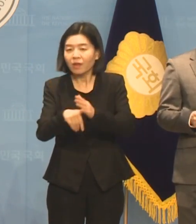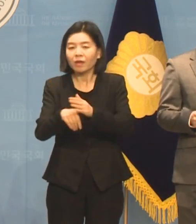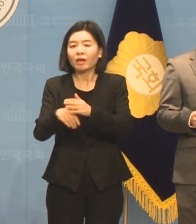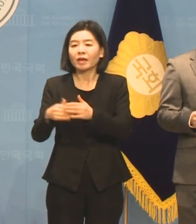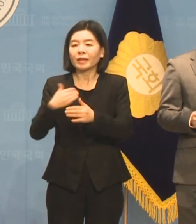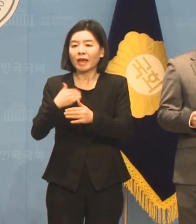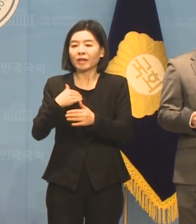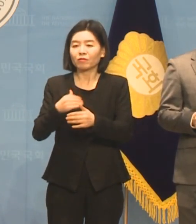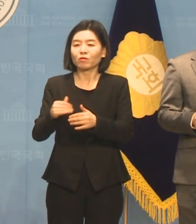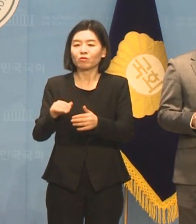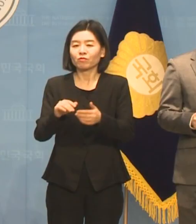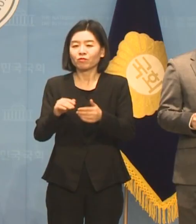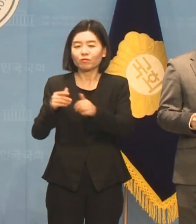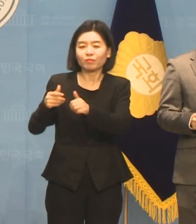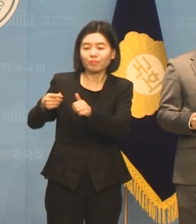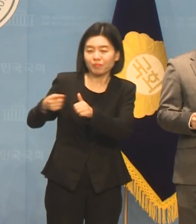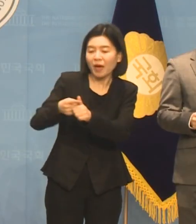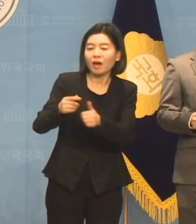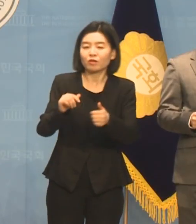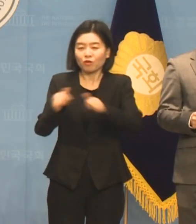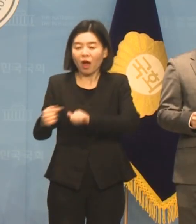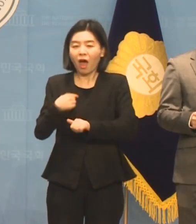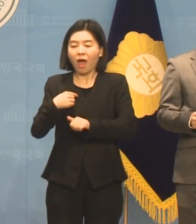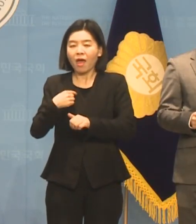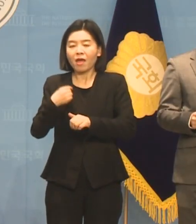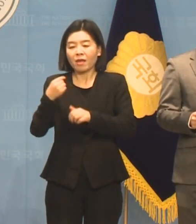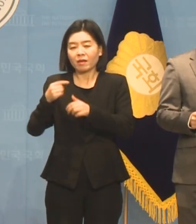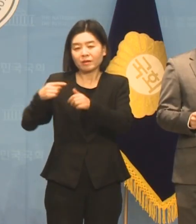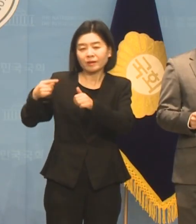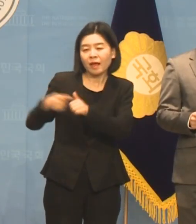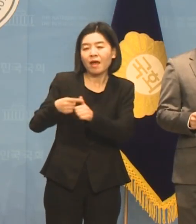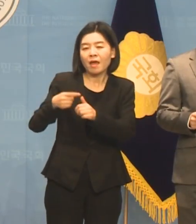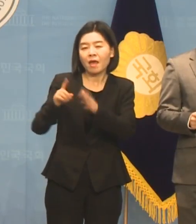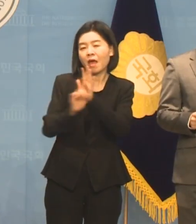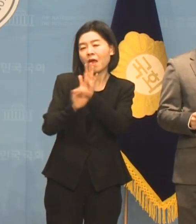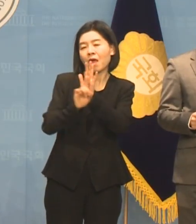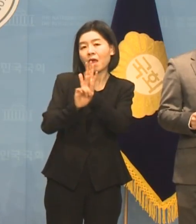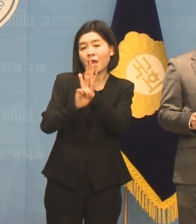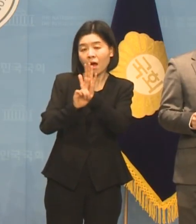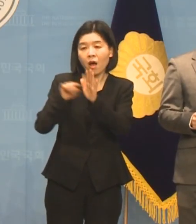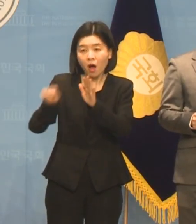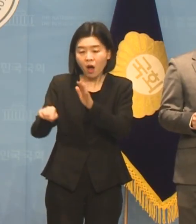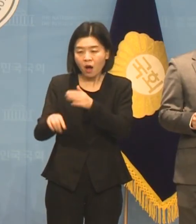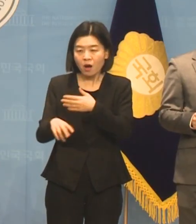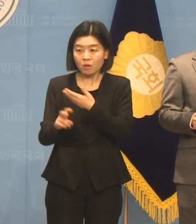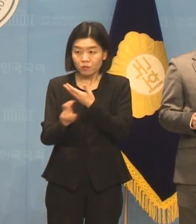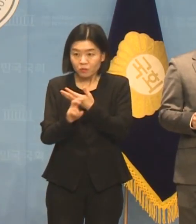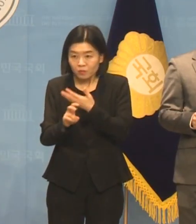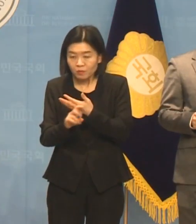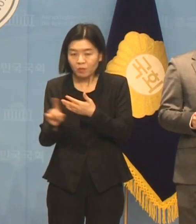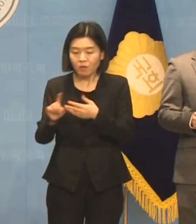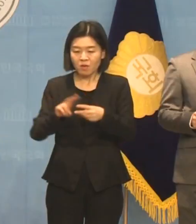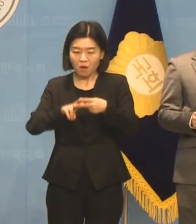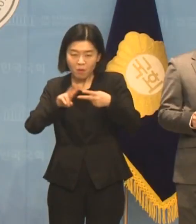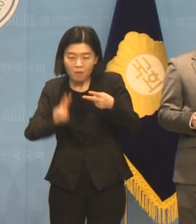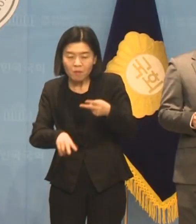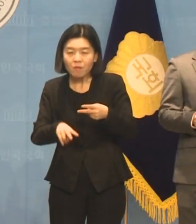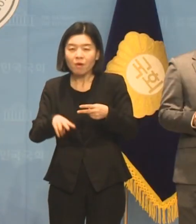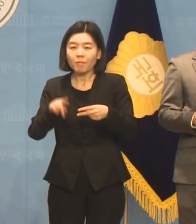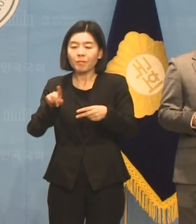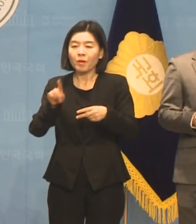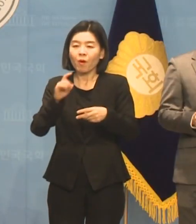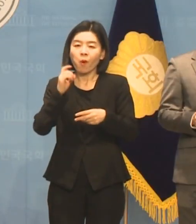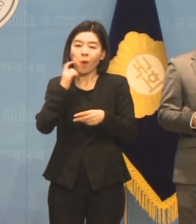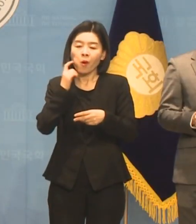대해 정보통신망법에 대해 불법 정보의 유통금지 위반과 형법상 협박 혐의로 경찰에